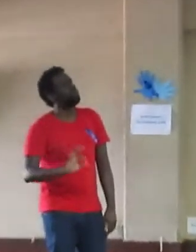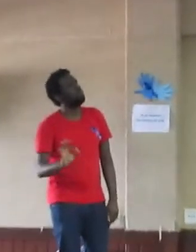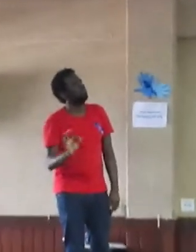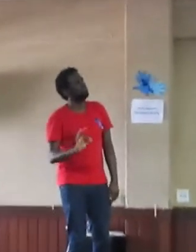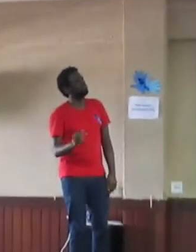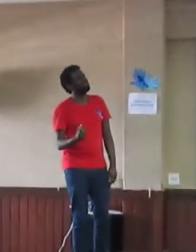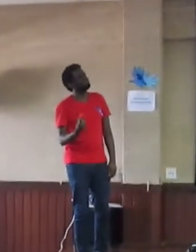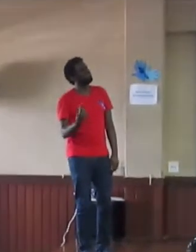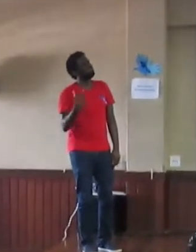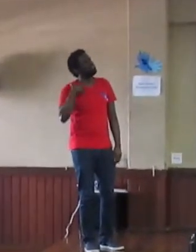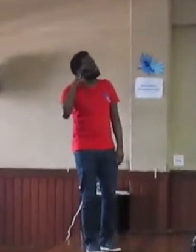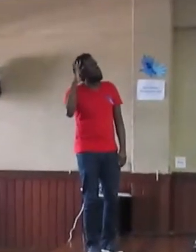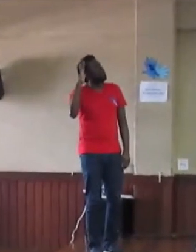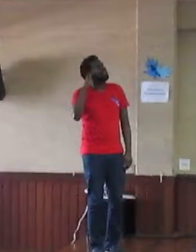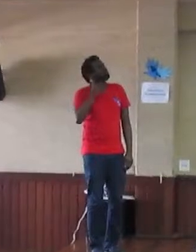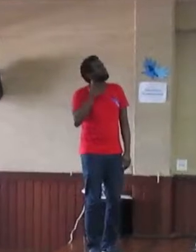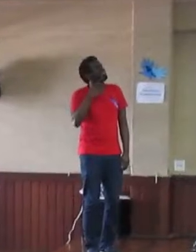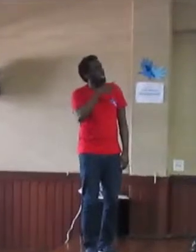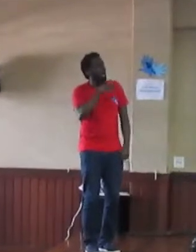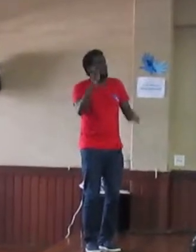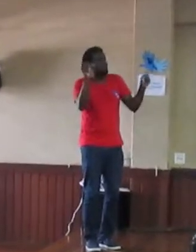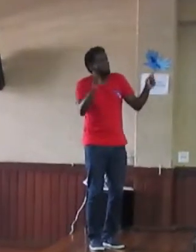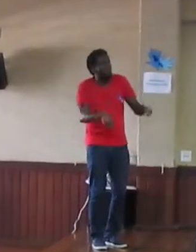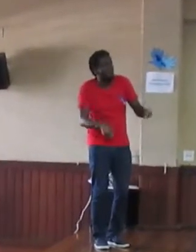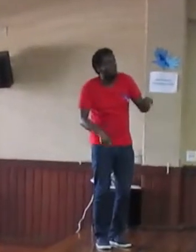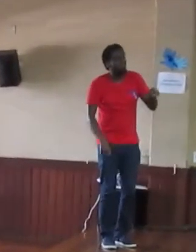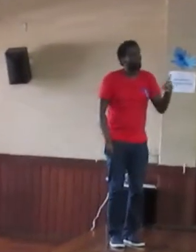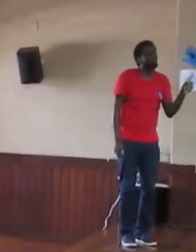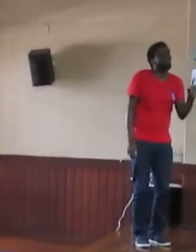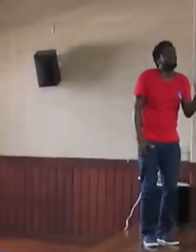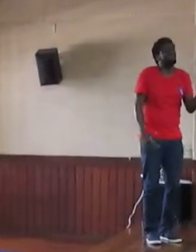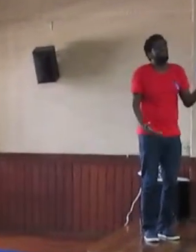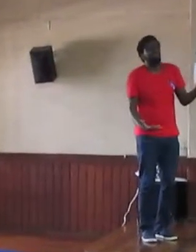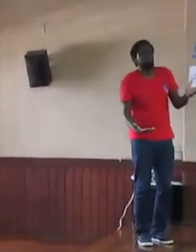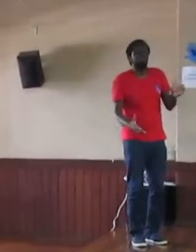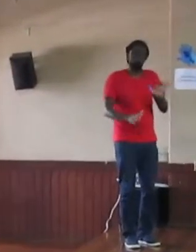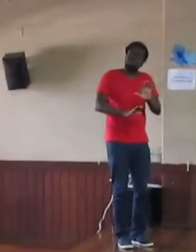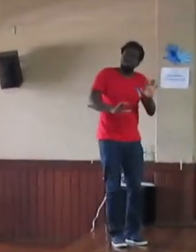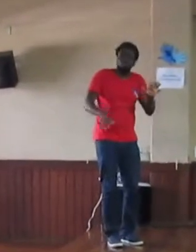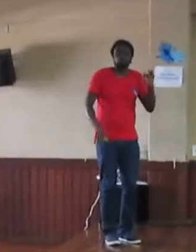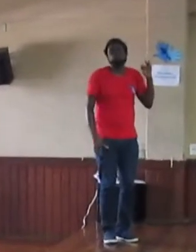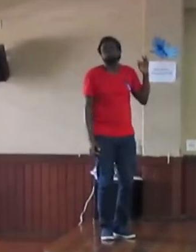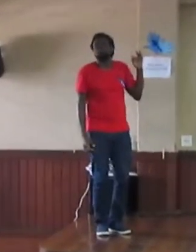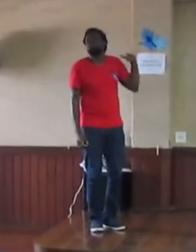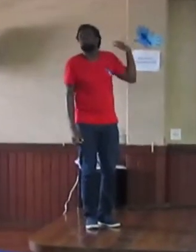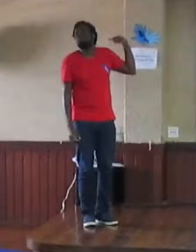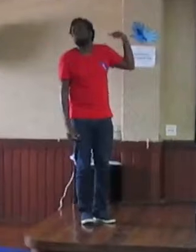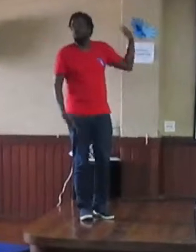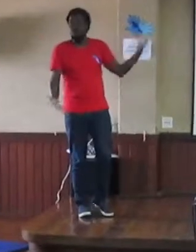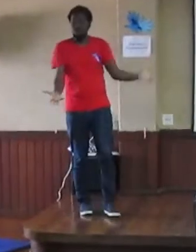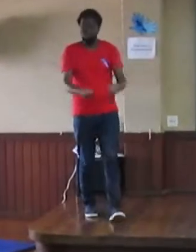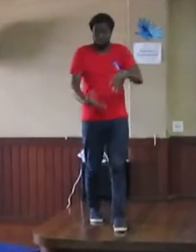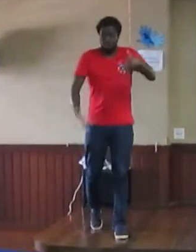maioria era ouvinte e não tinha nenhum surdo na sala. E hoje, aquelas práticas que foi no passado, que para mim não